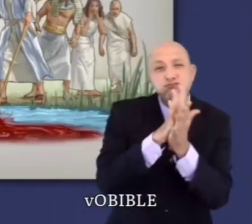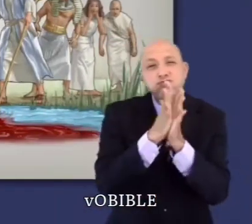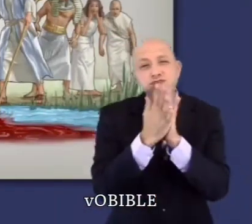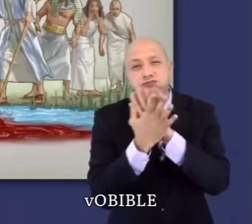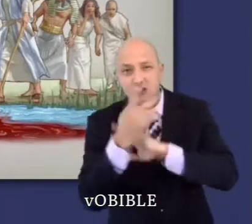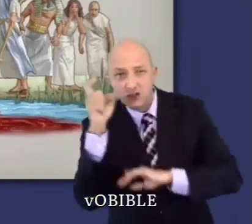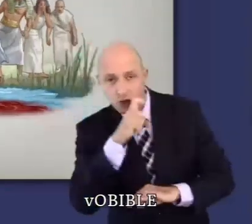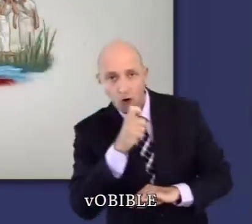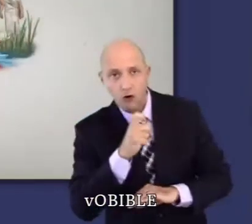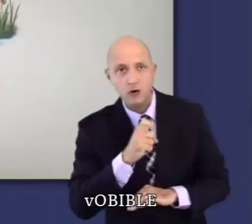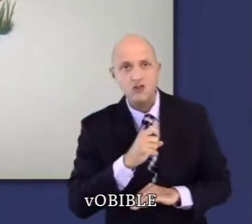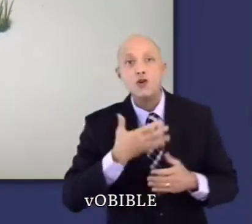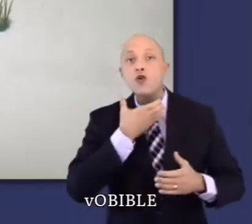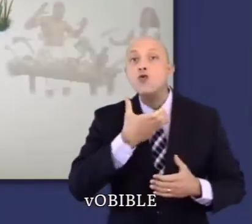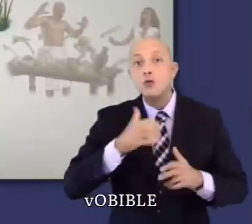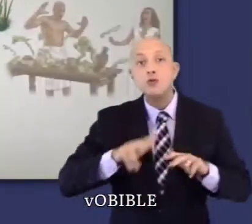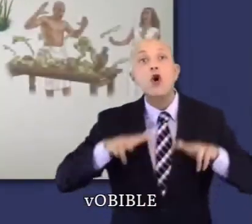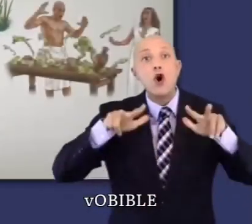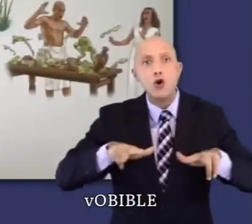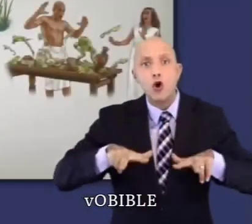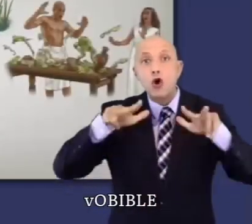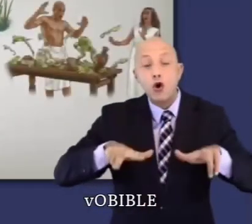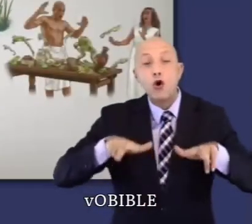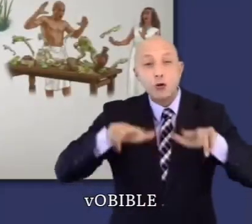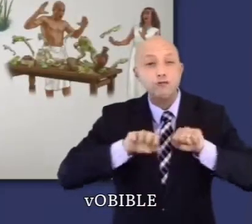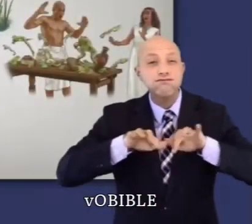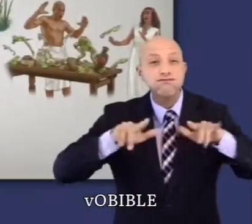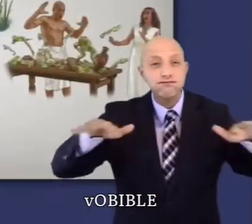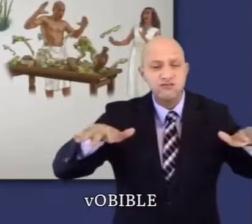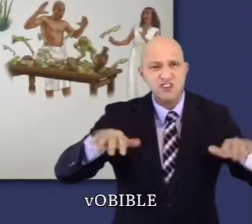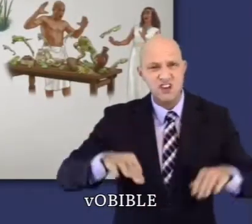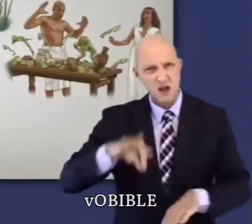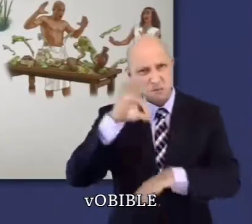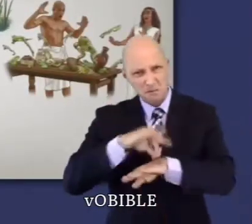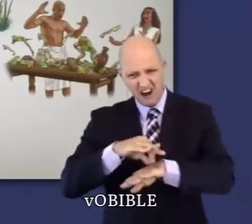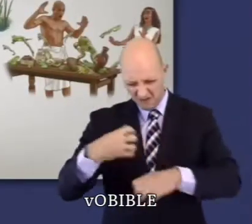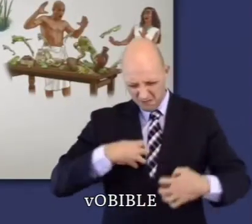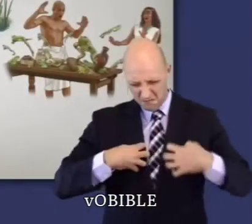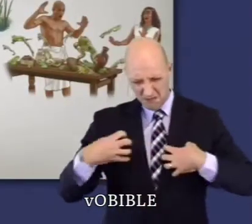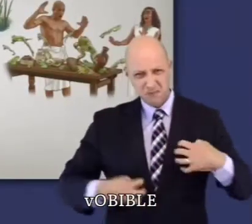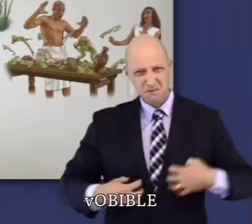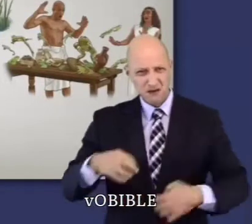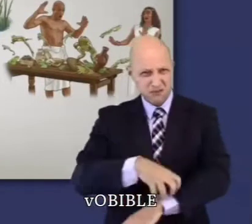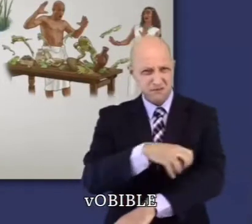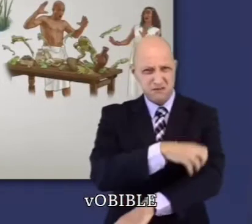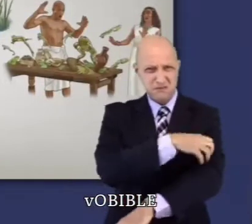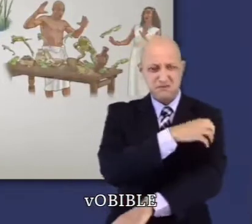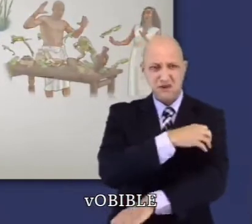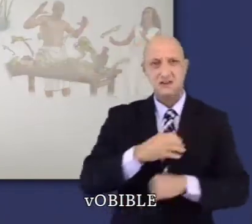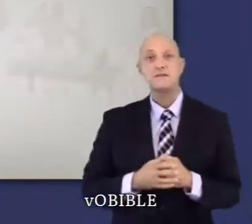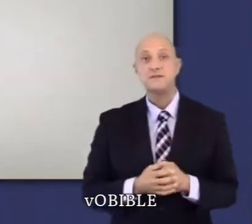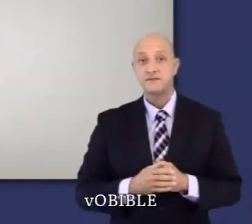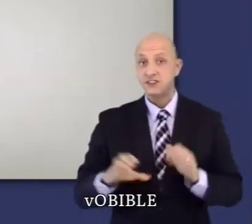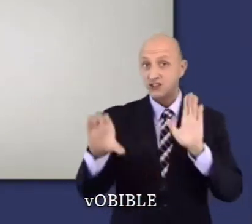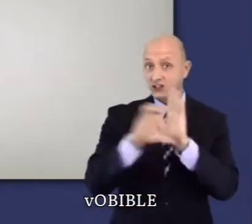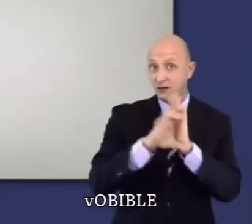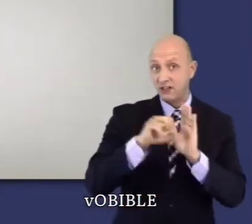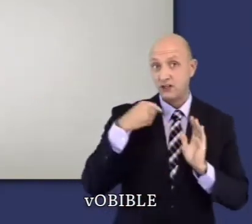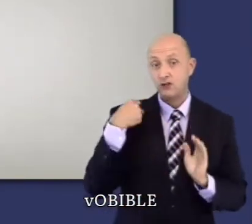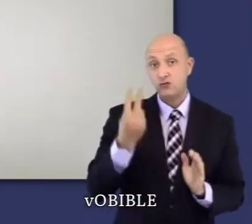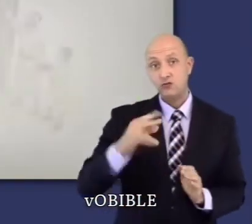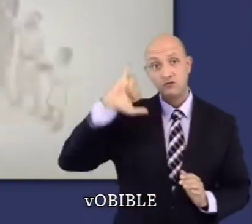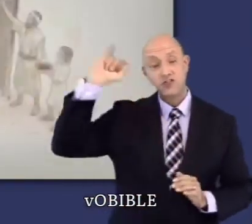sang. Des grenouilles couvrent le pays, et les hommes et les animaux sont frappés de furoncles.